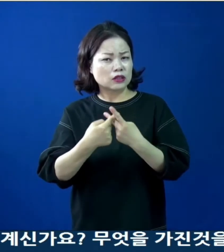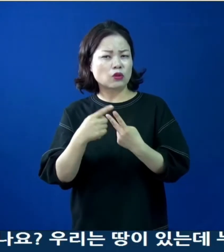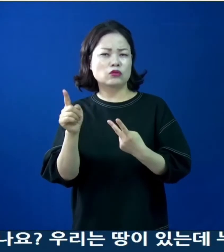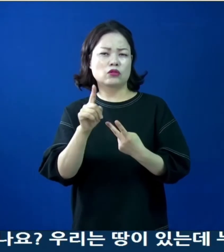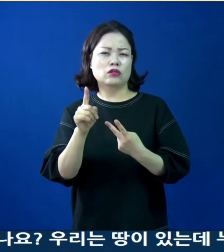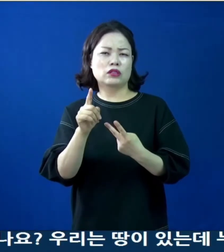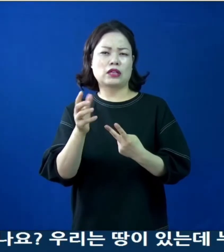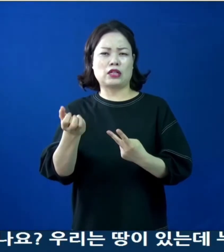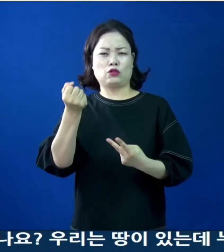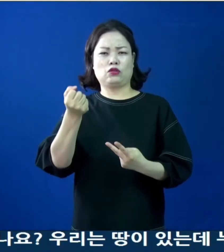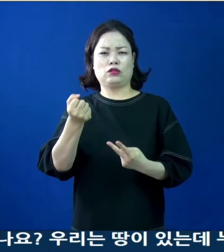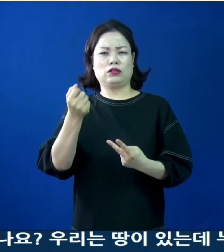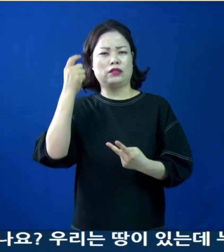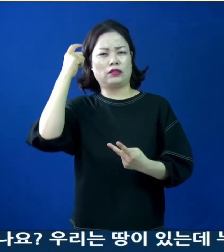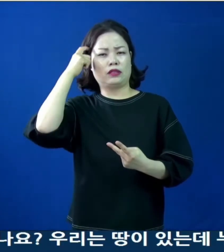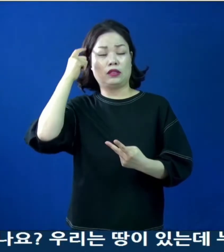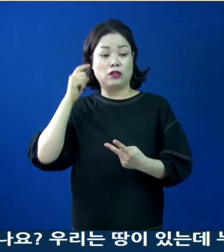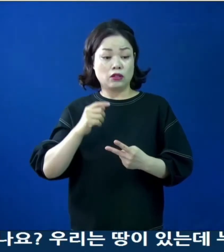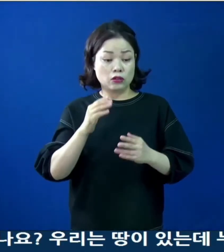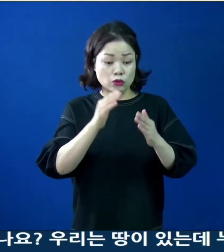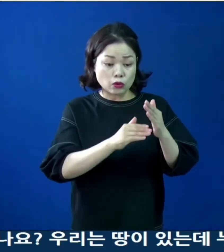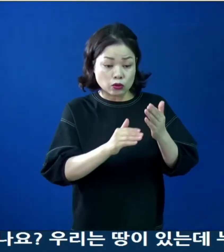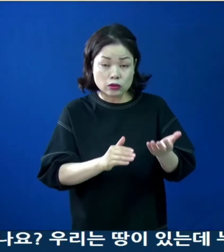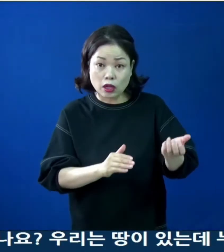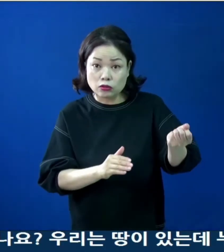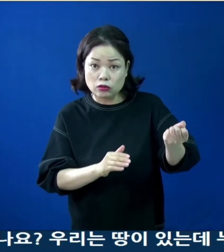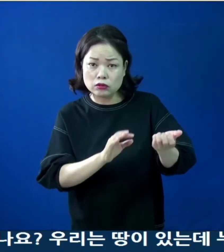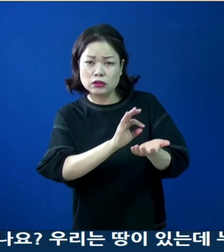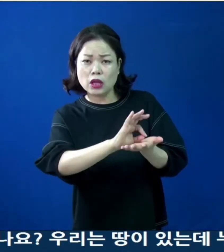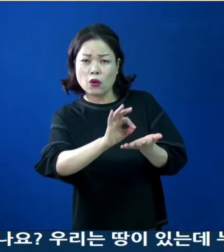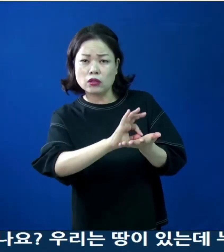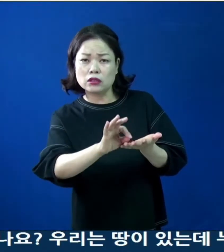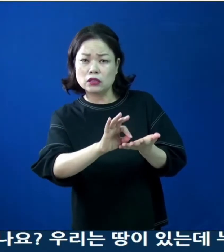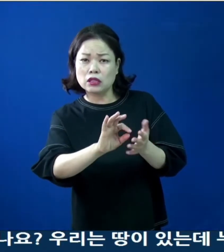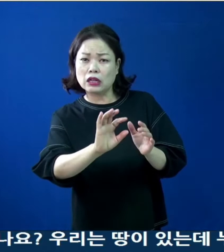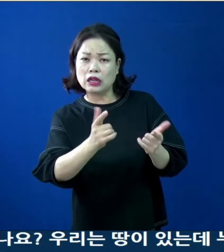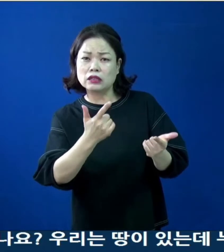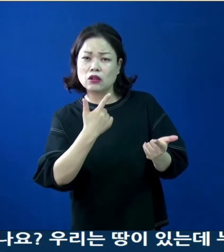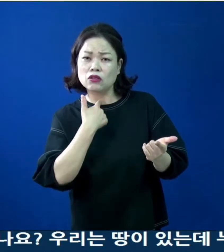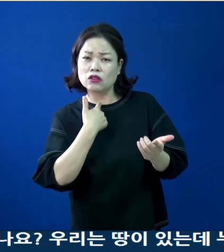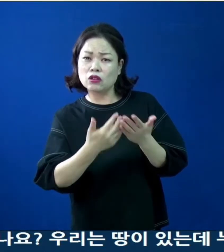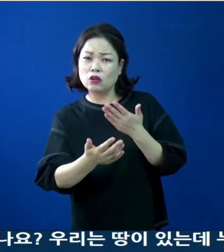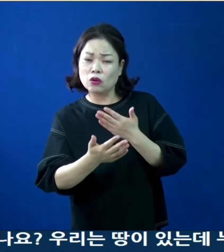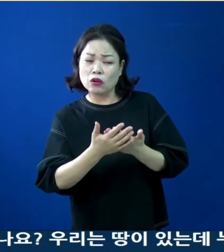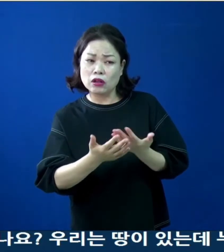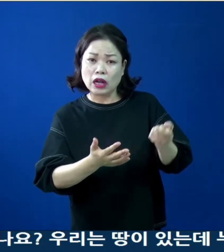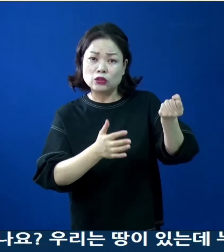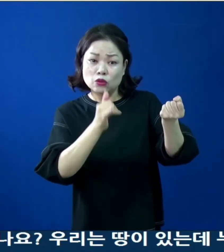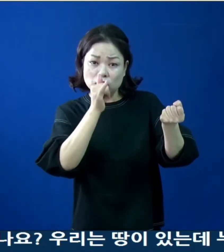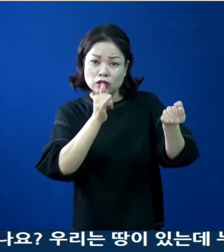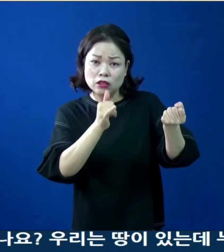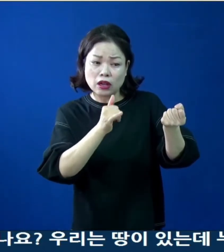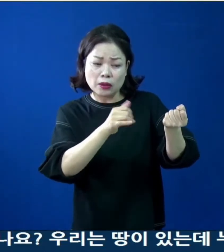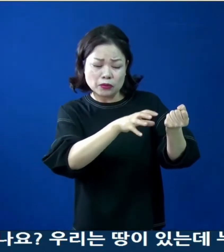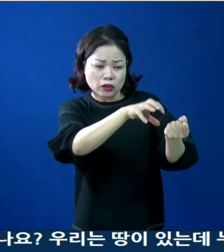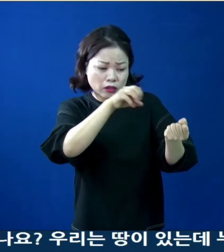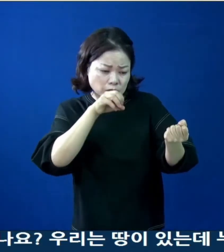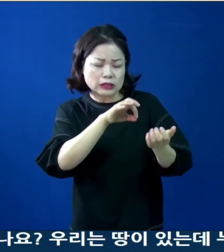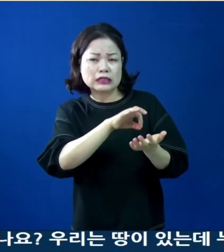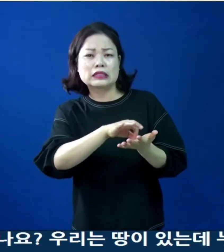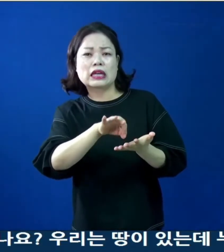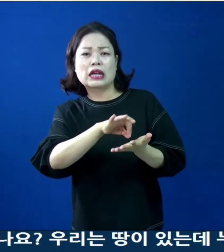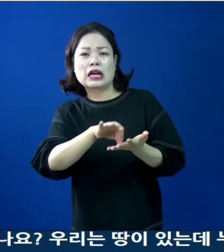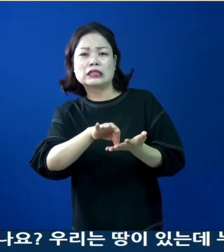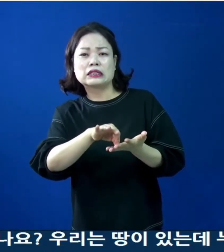합니다. 성도님들, 가지고 있는데 사용하지 않았던 경험, 가지고는 있는데 단 한 번도 꺼내보지 않고